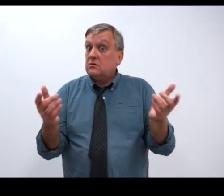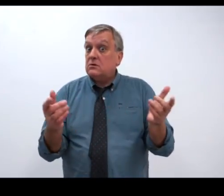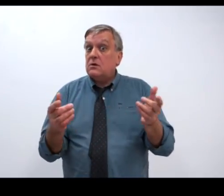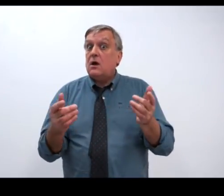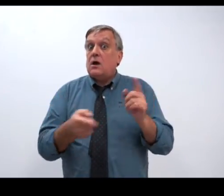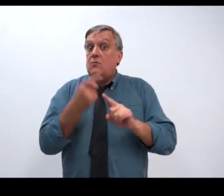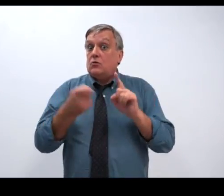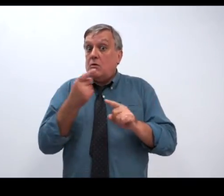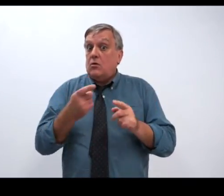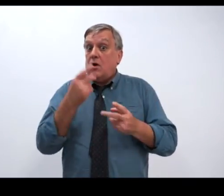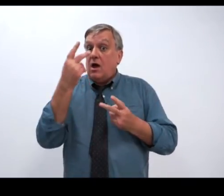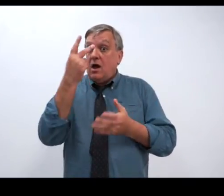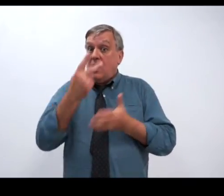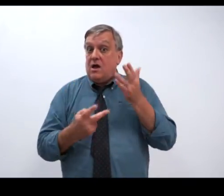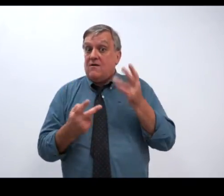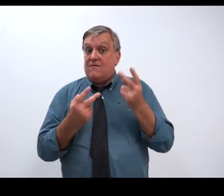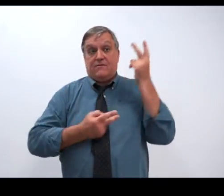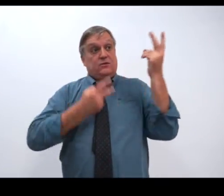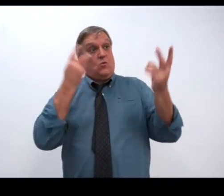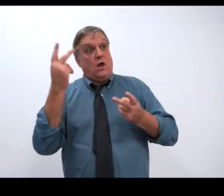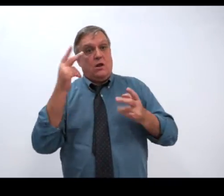tout moment l'importance du visuel.